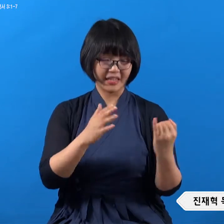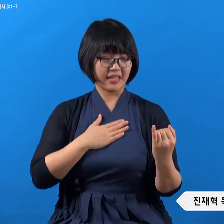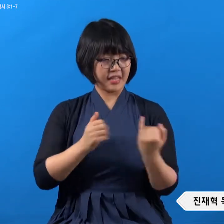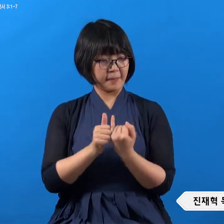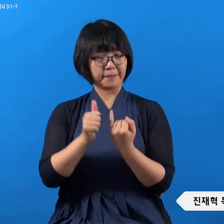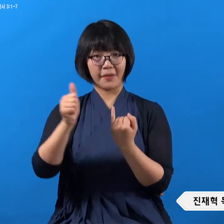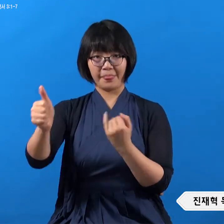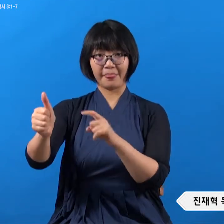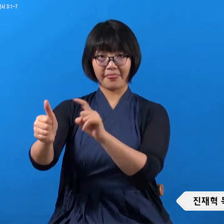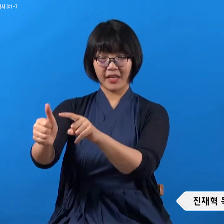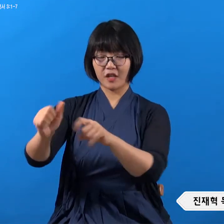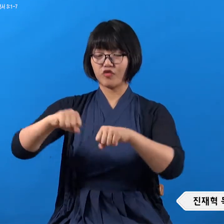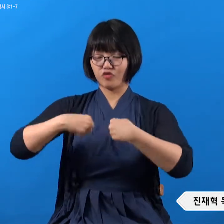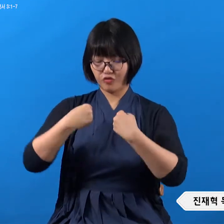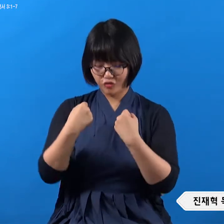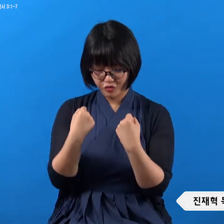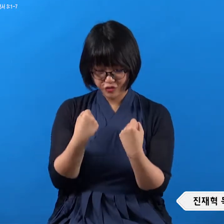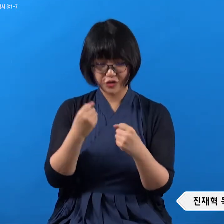자기 남편에게